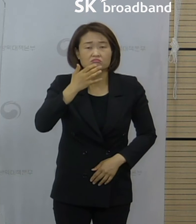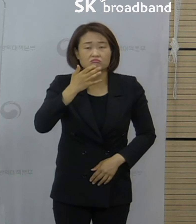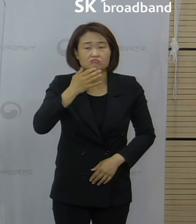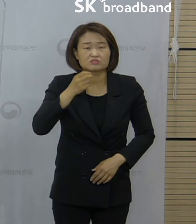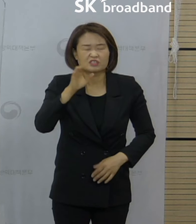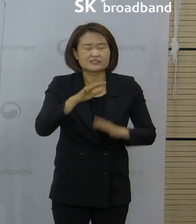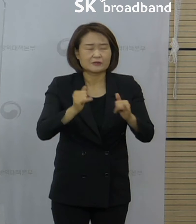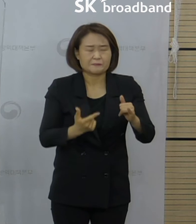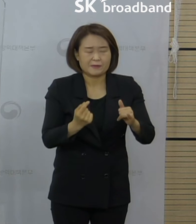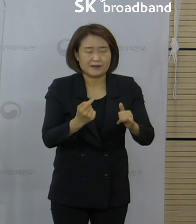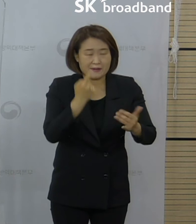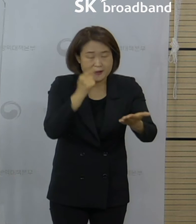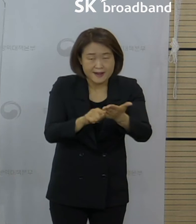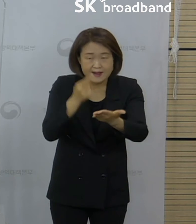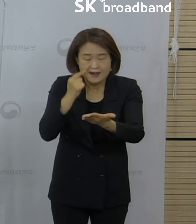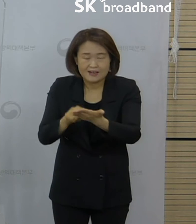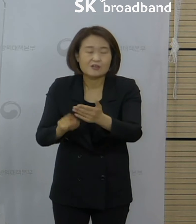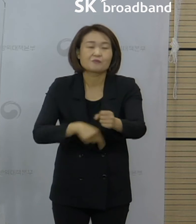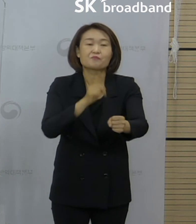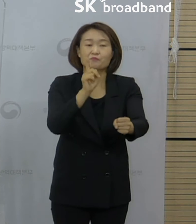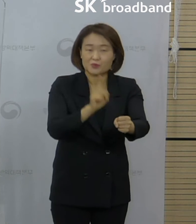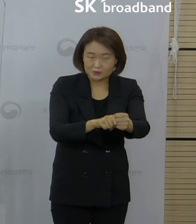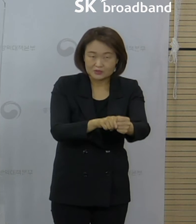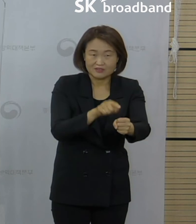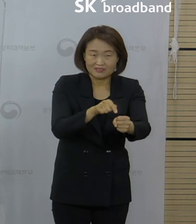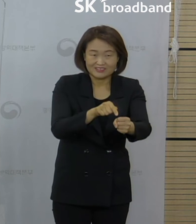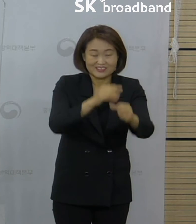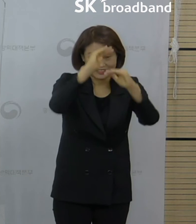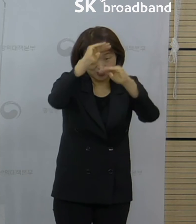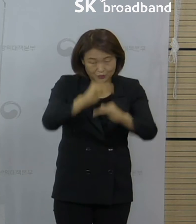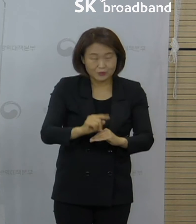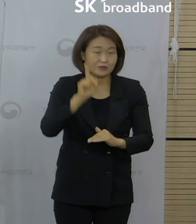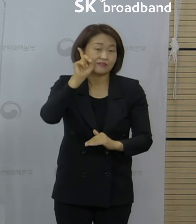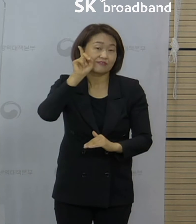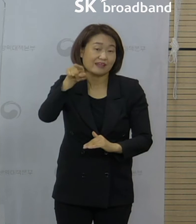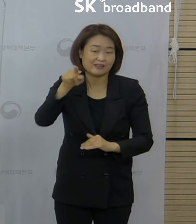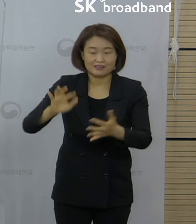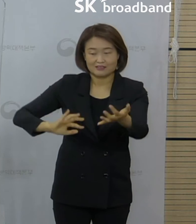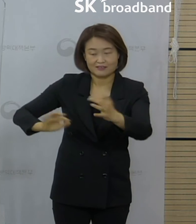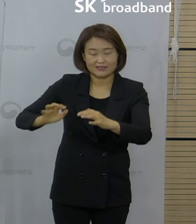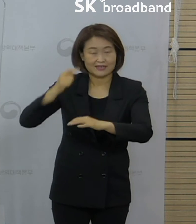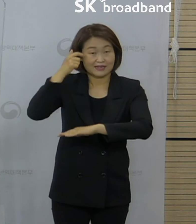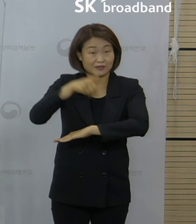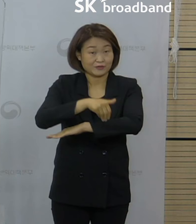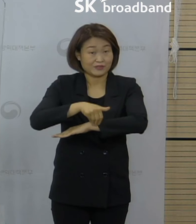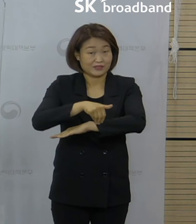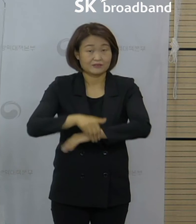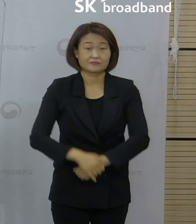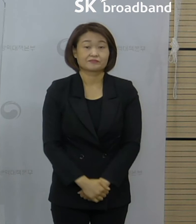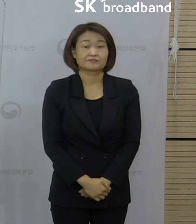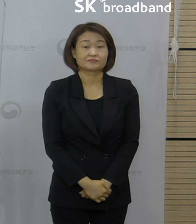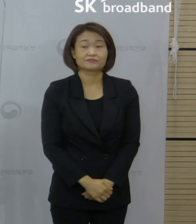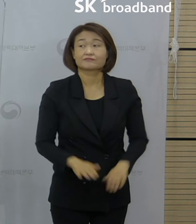회의를 한다는 말씀을 드립니다. 네. 그럼 지금부터는